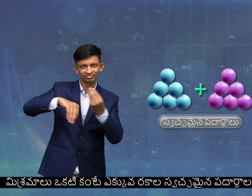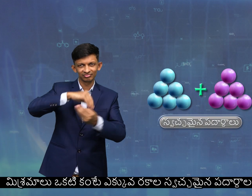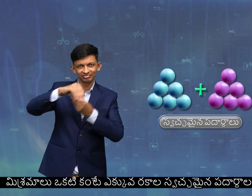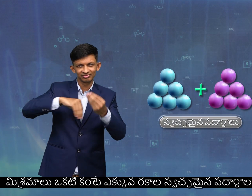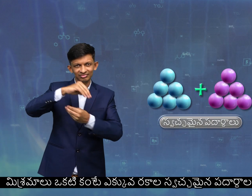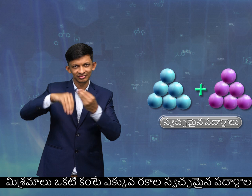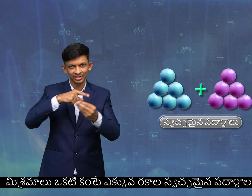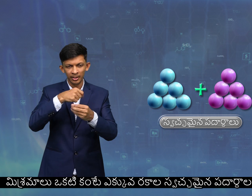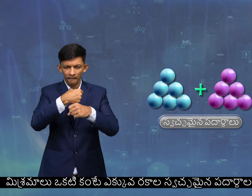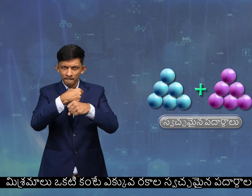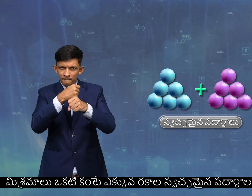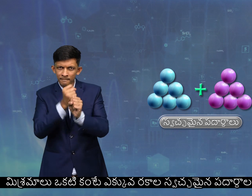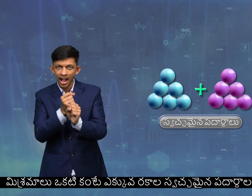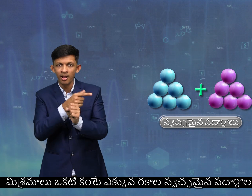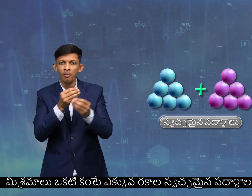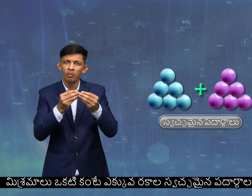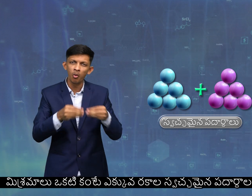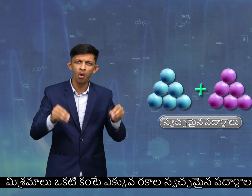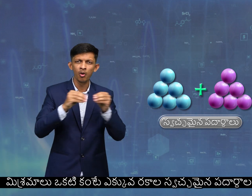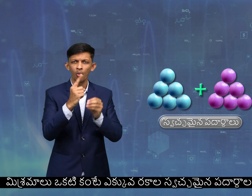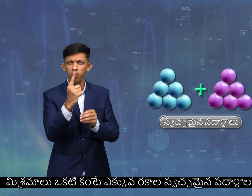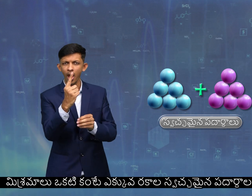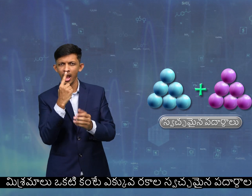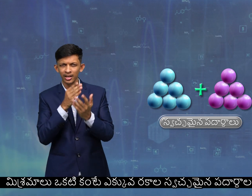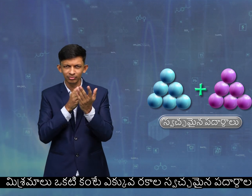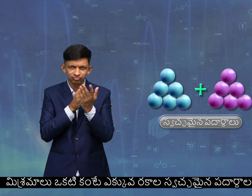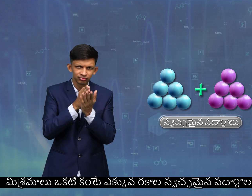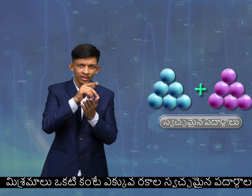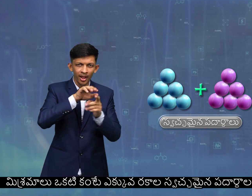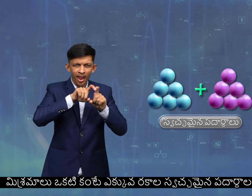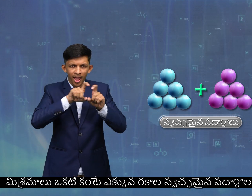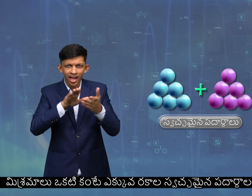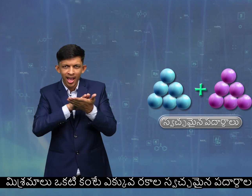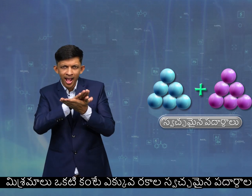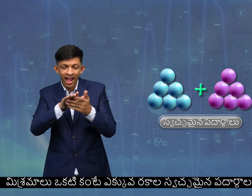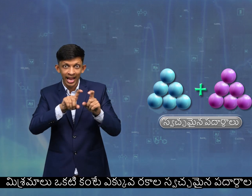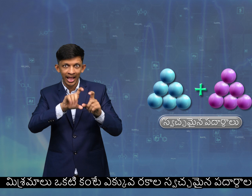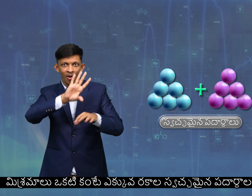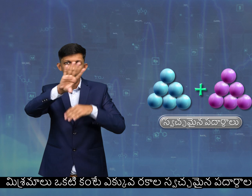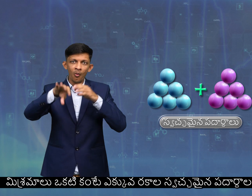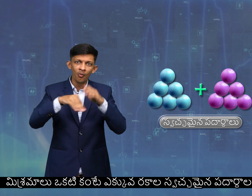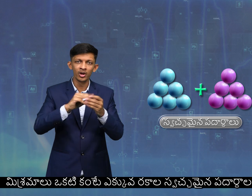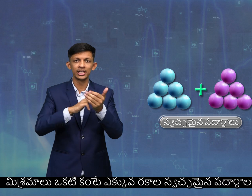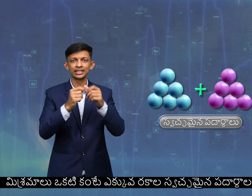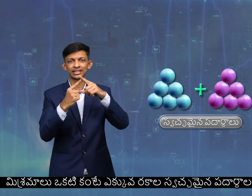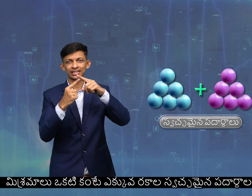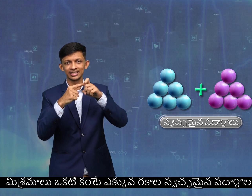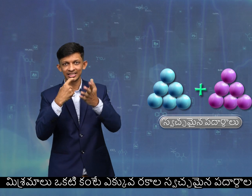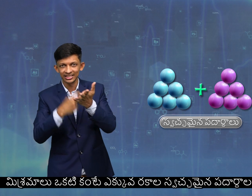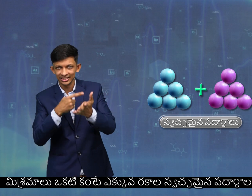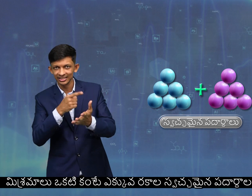మిశ్రమాలు ఒకటి కంటే ఎక్కువ రకాల స్వచ్ఛమైన పదార్థాల ద్వారా ఏర్పడతాయి.